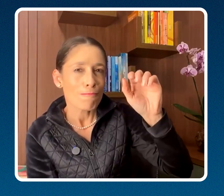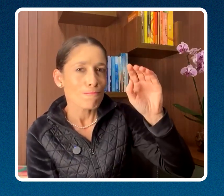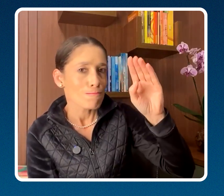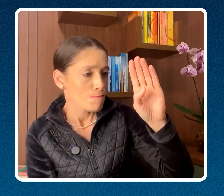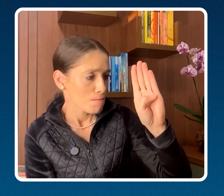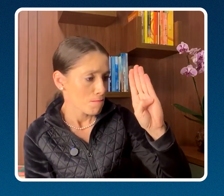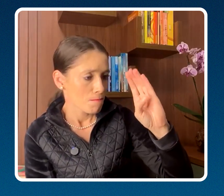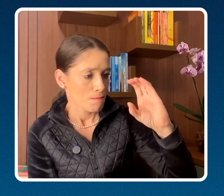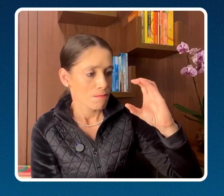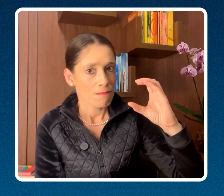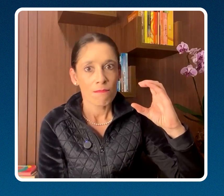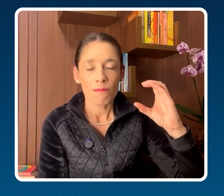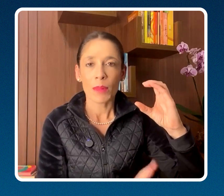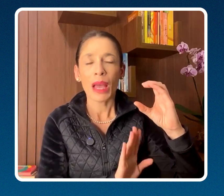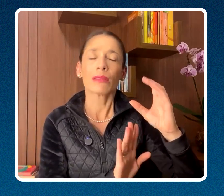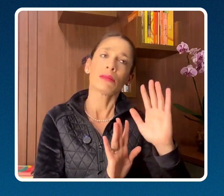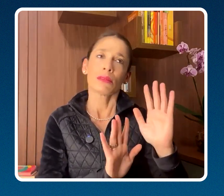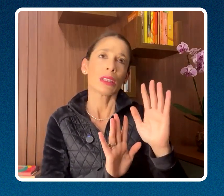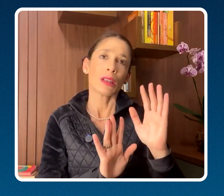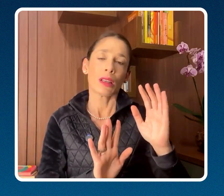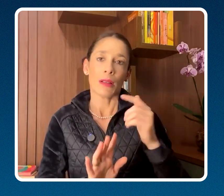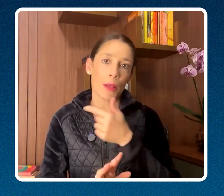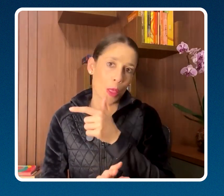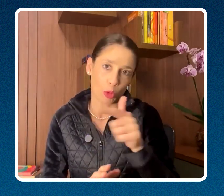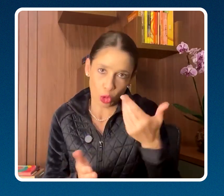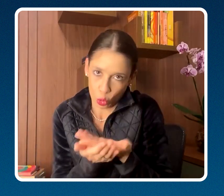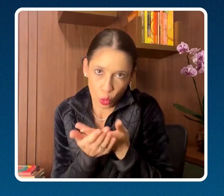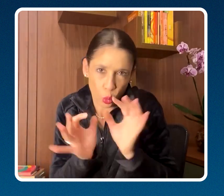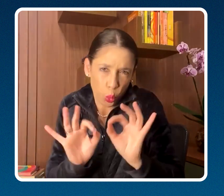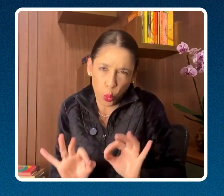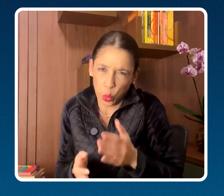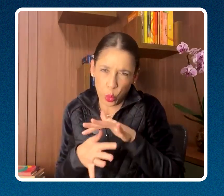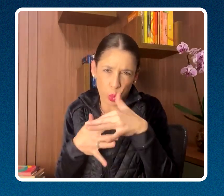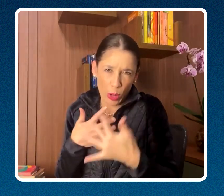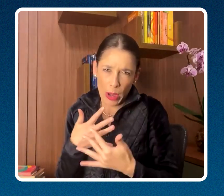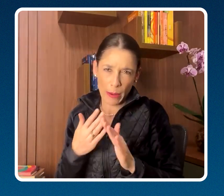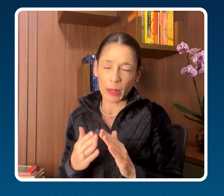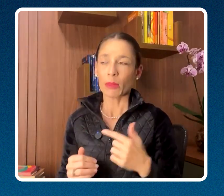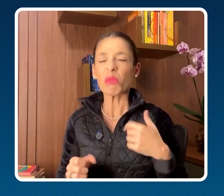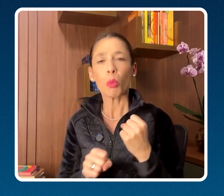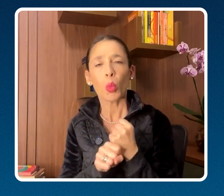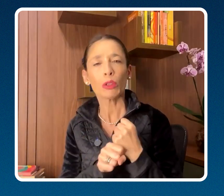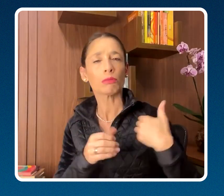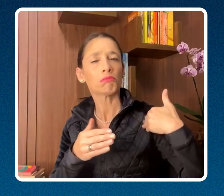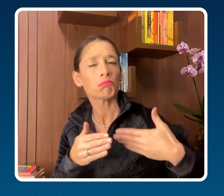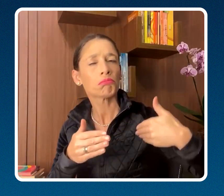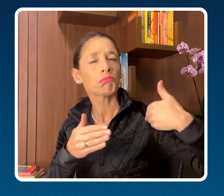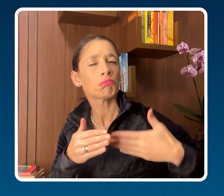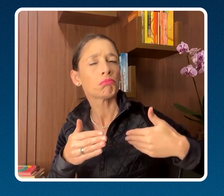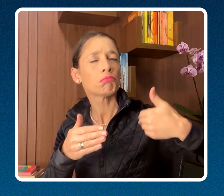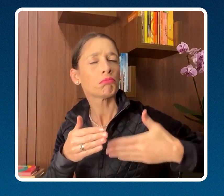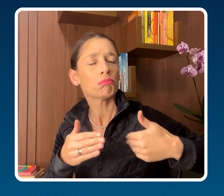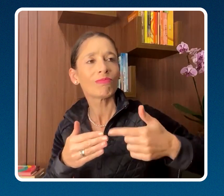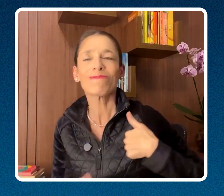tinha ainda aquele compromisso, obviamente. Muitos anos se passaram, né? E eu fui vendo essa necessidade de